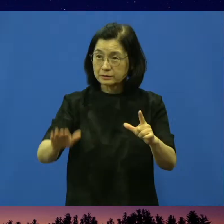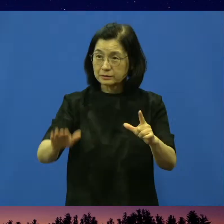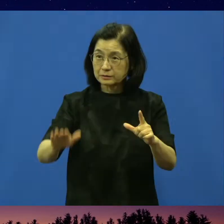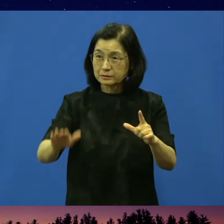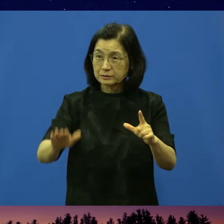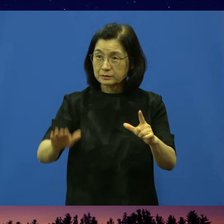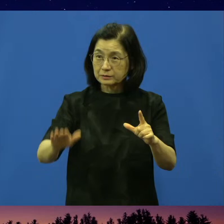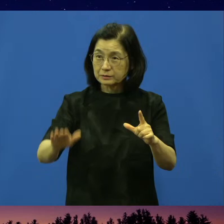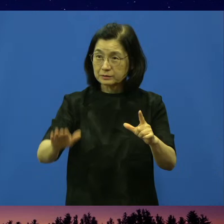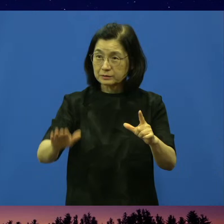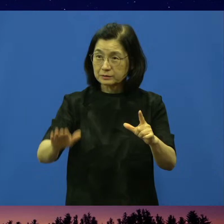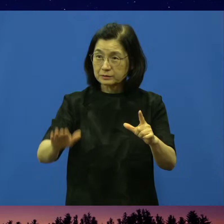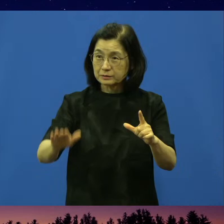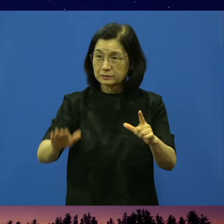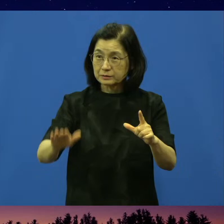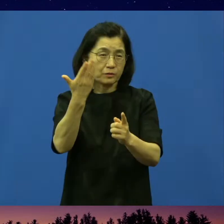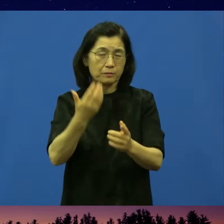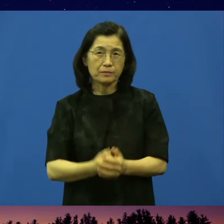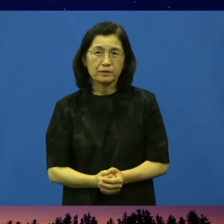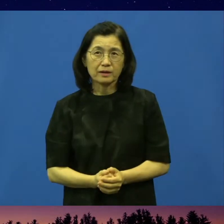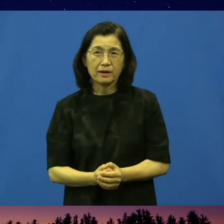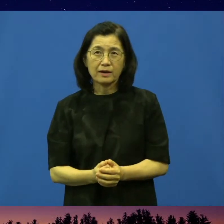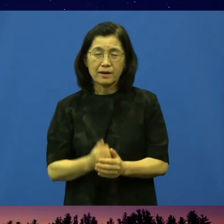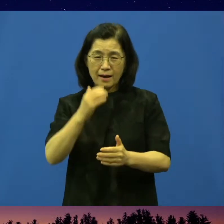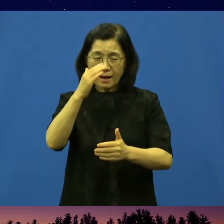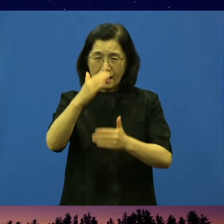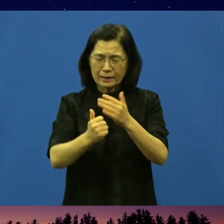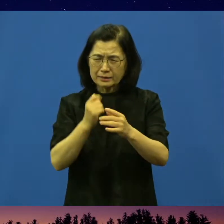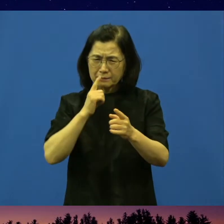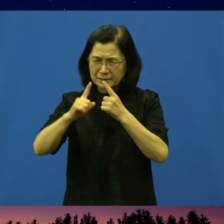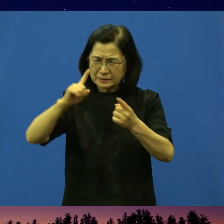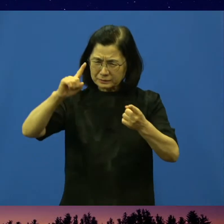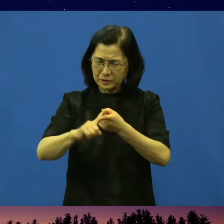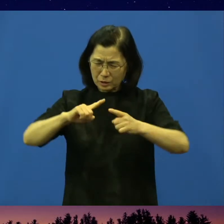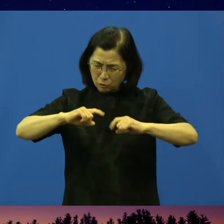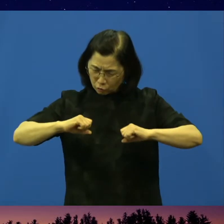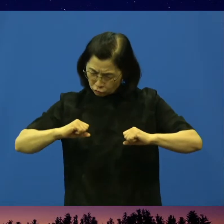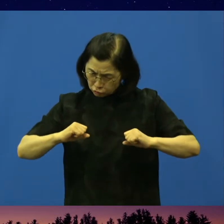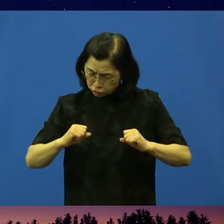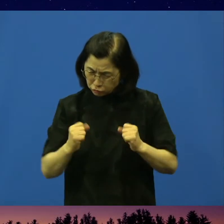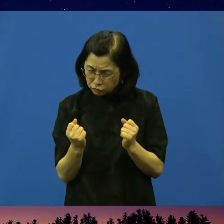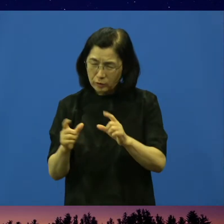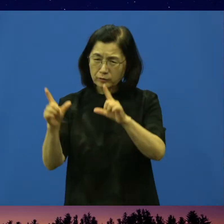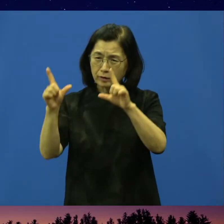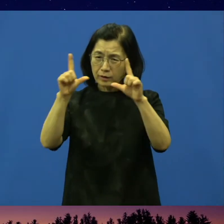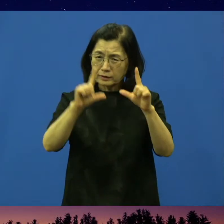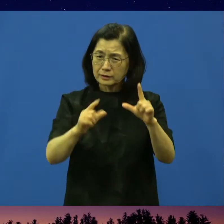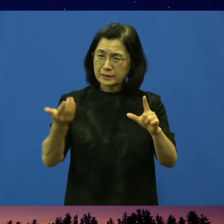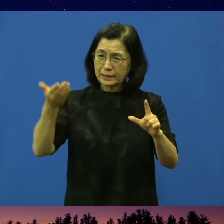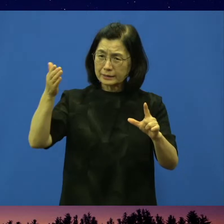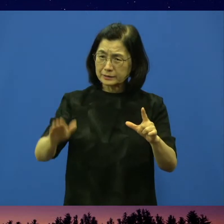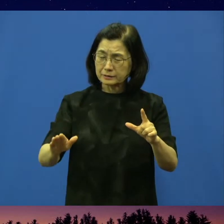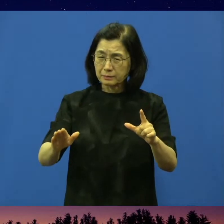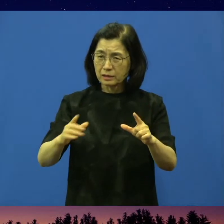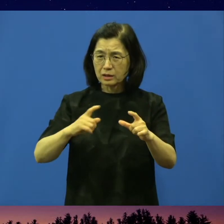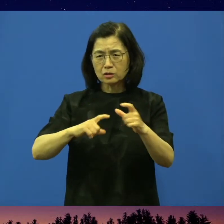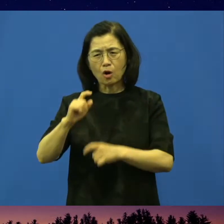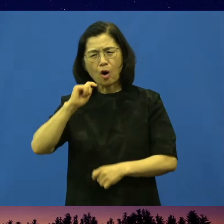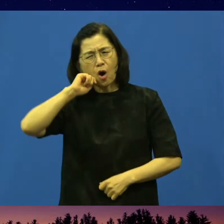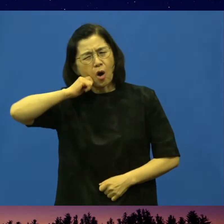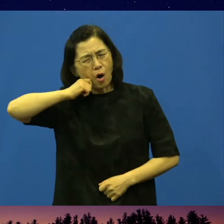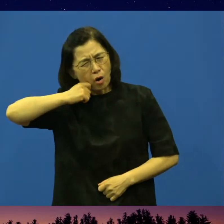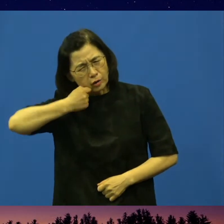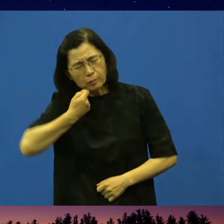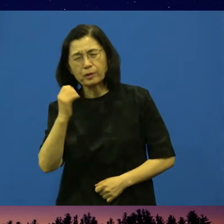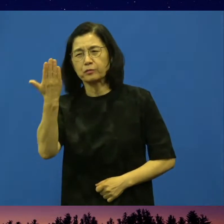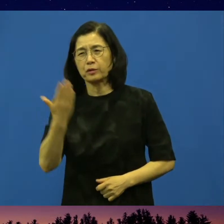결단하고 제대로 하면 하나님 말씀대로 살아보려고 하는데 삶이 더 어려워져. 지금 그 상황이 창세기 12장이 그대로